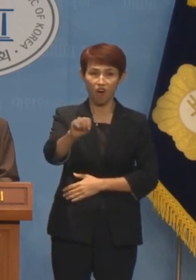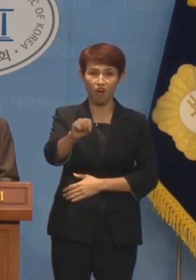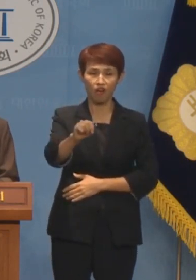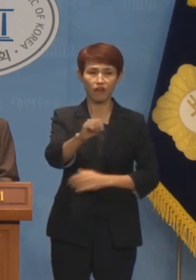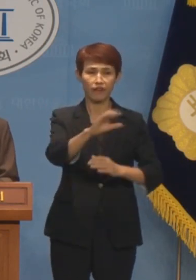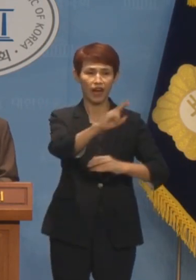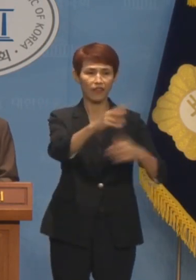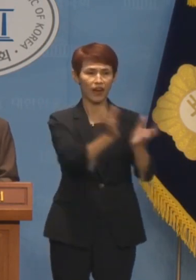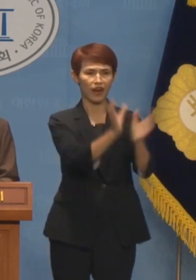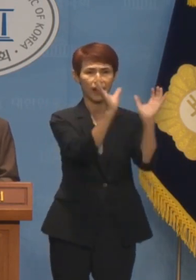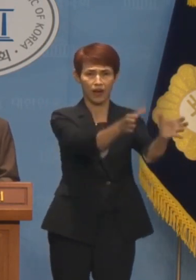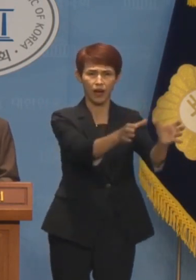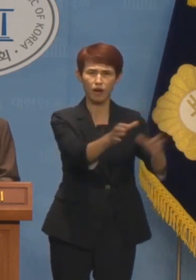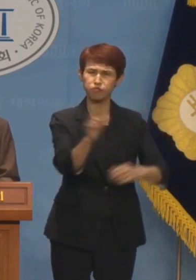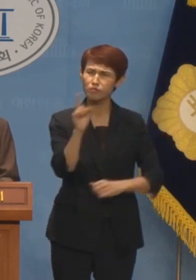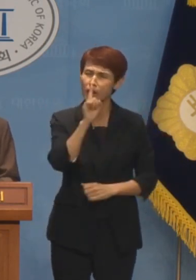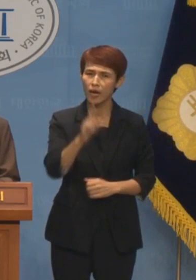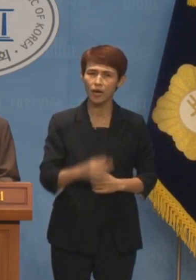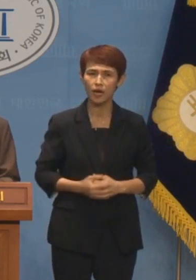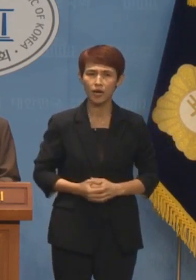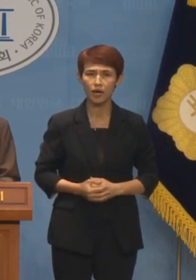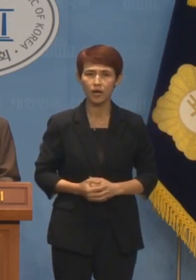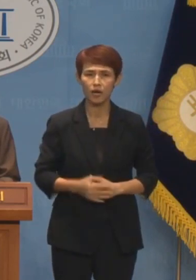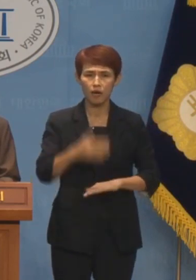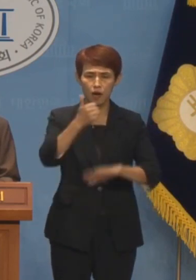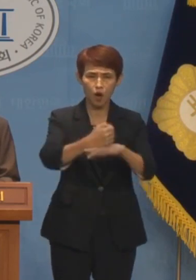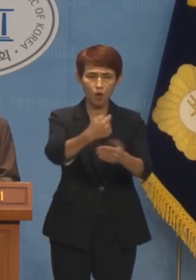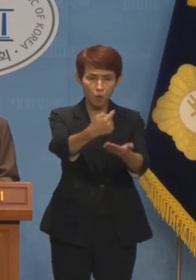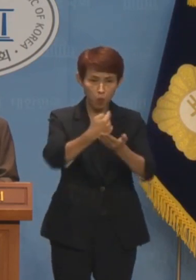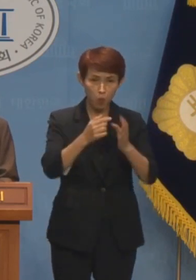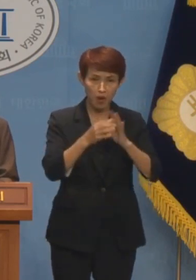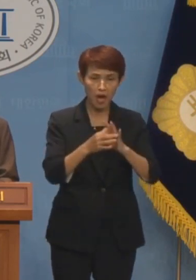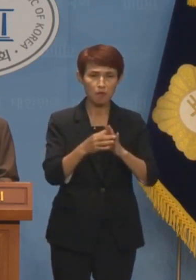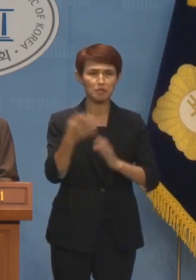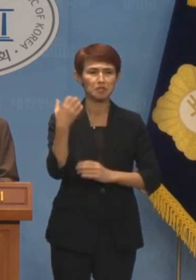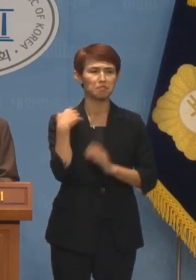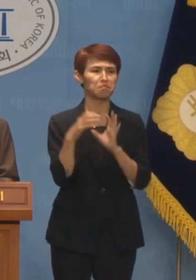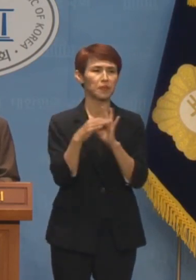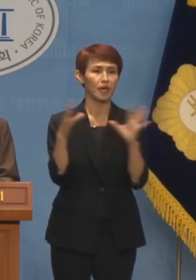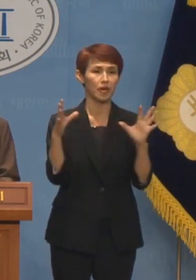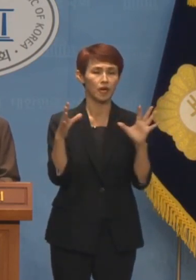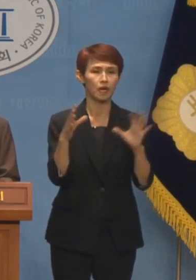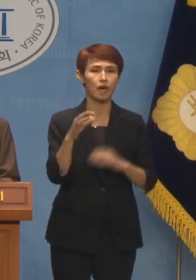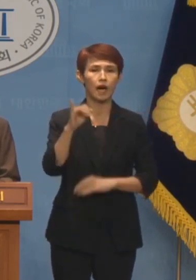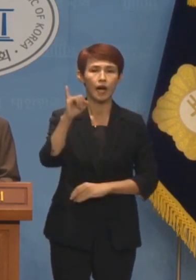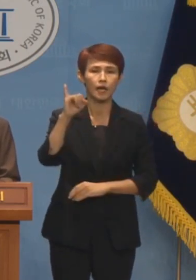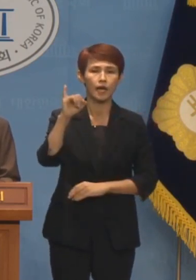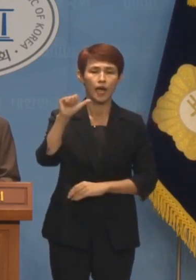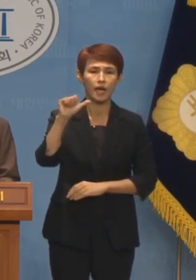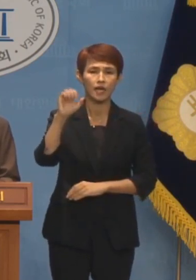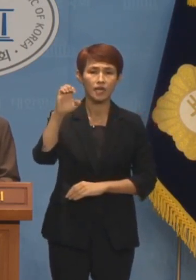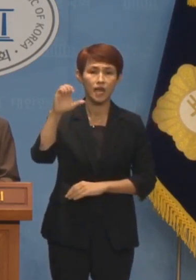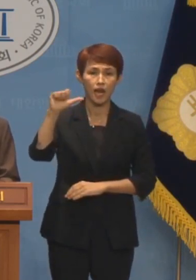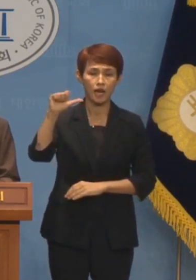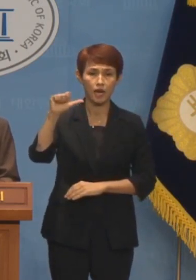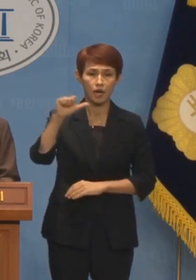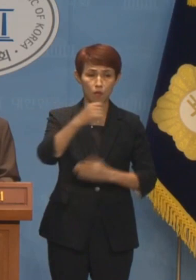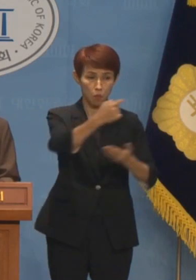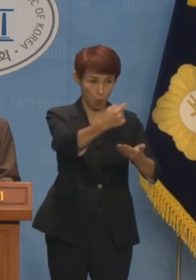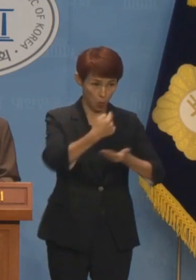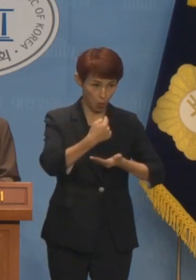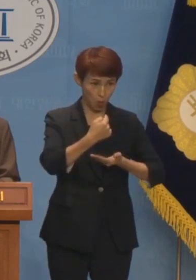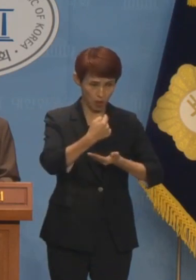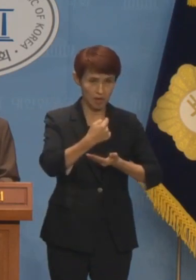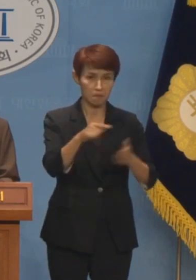막힙니다. 최종 보고서에 아무 책임도 지지 않겠다고 선언한 IAEA 보고서 하나만 믿고 동의해준 핵